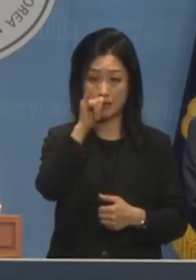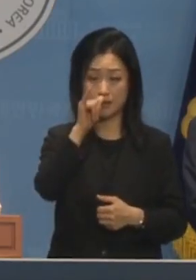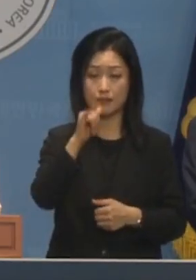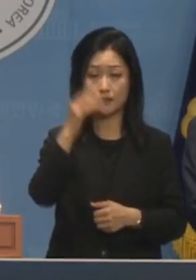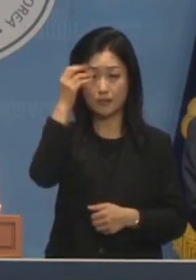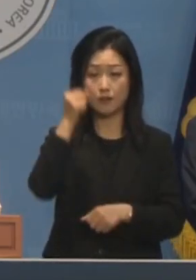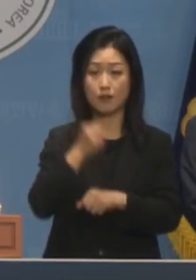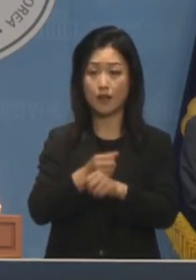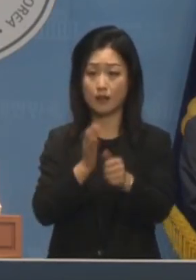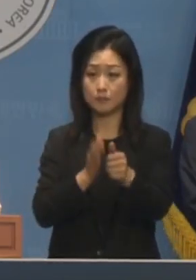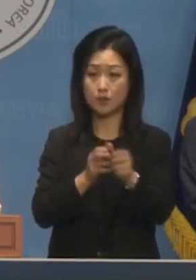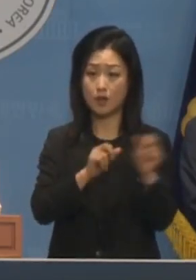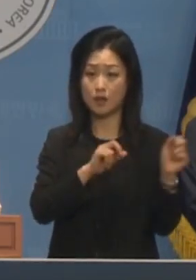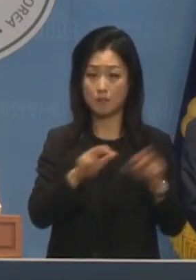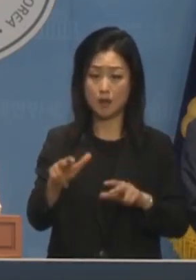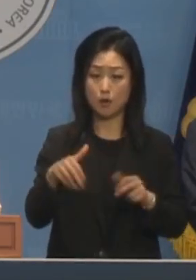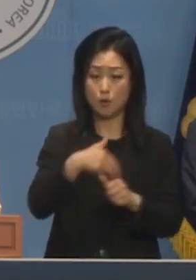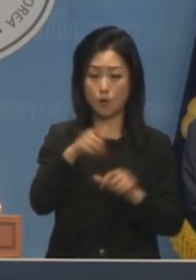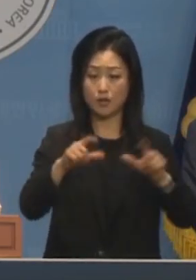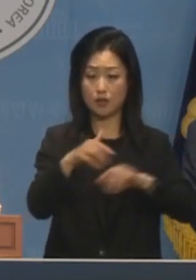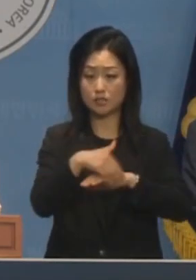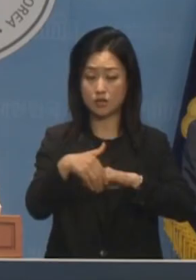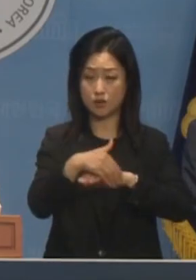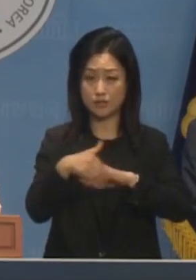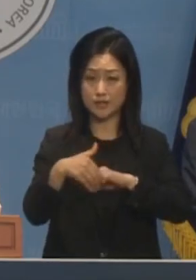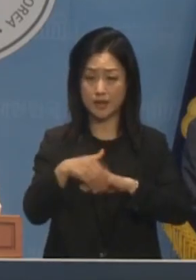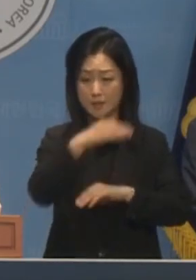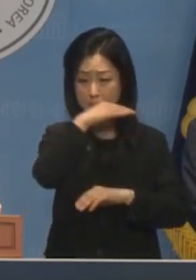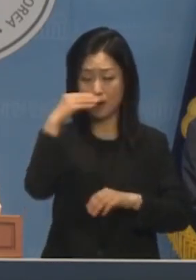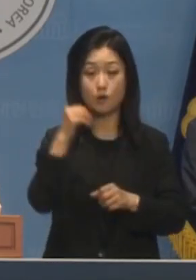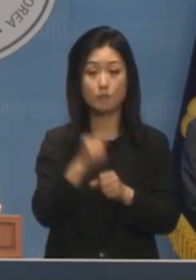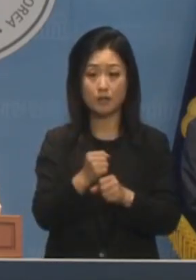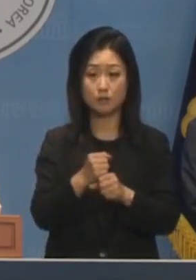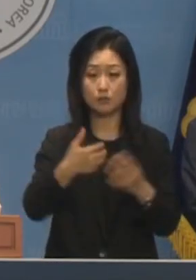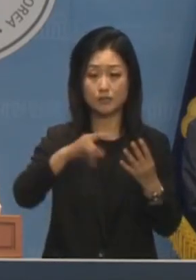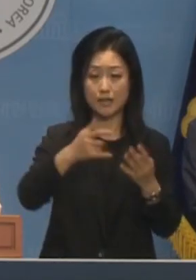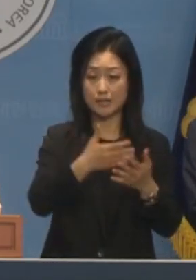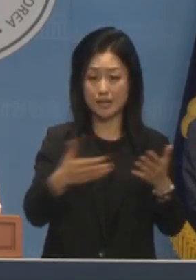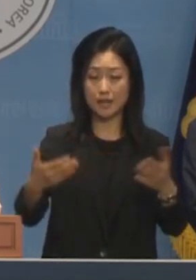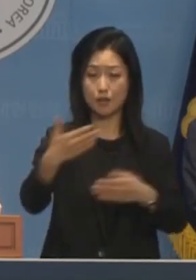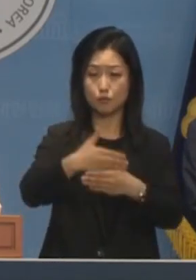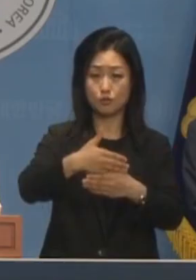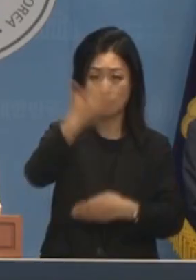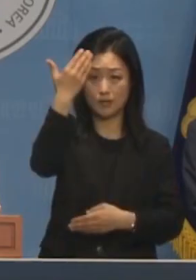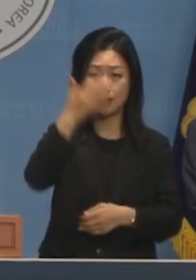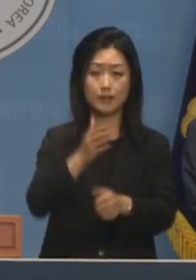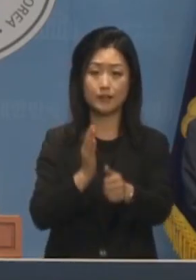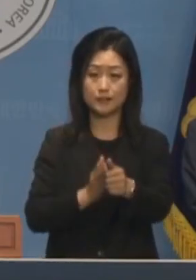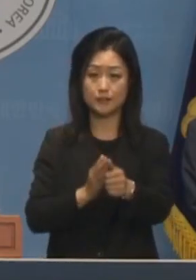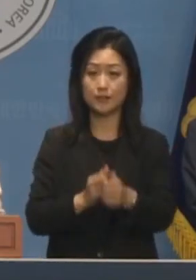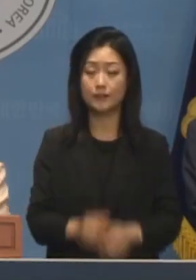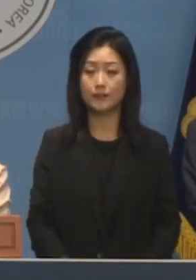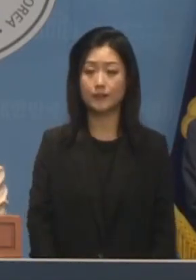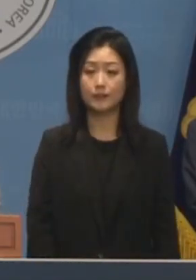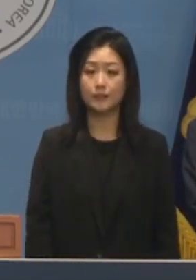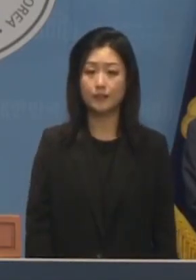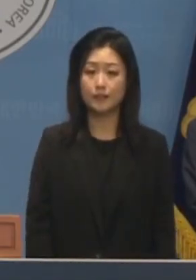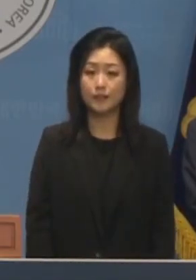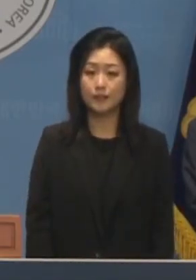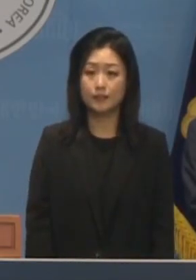다하십시오. 즉시 환경 정책의 퇴행을 멈추고 4대강 수문을 개방하십시오.